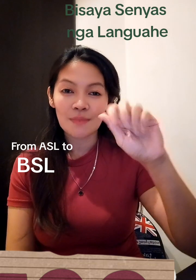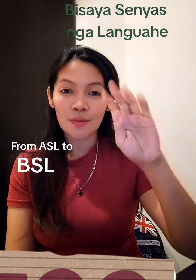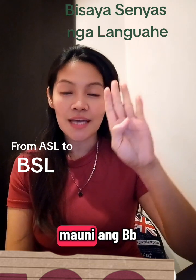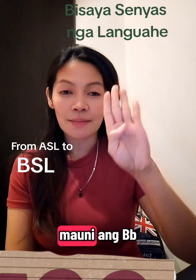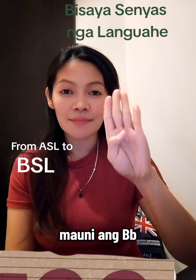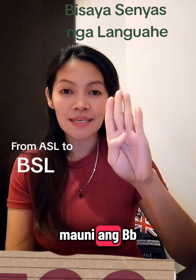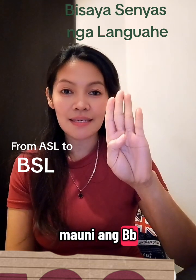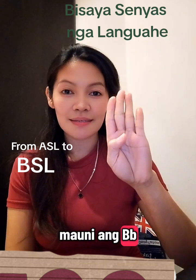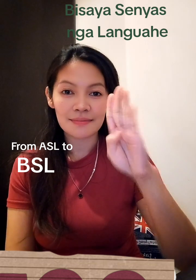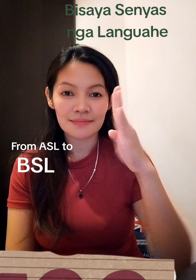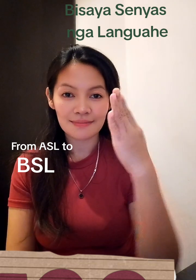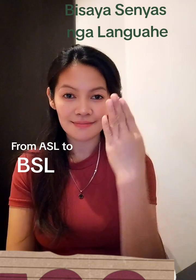mao ni ang B